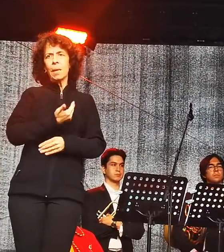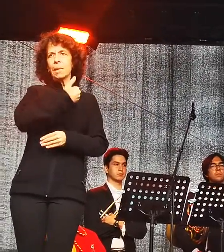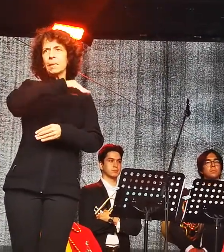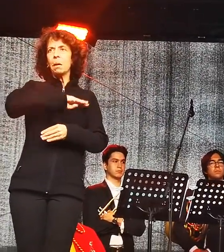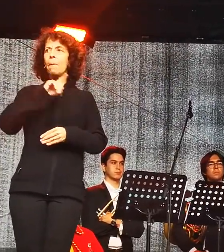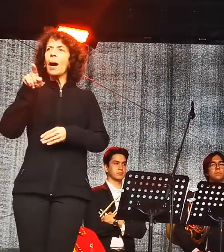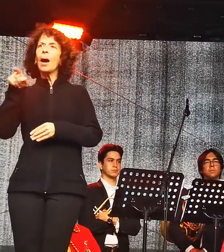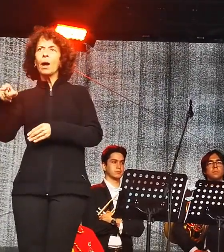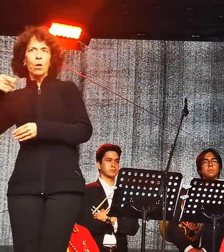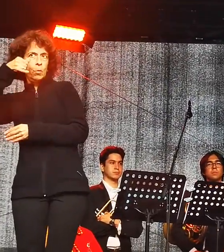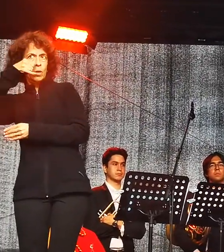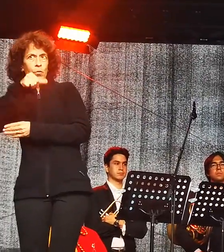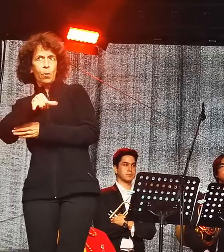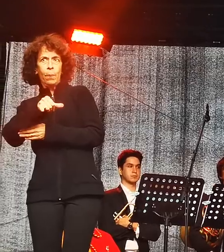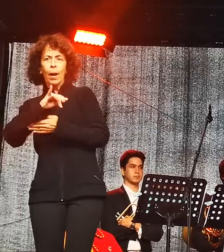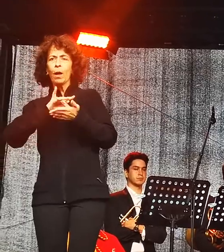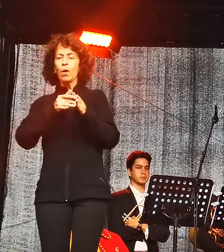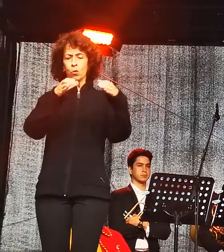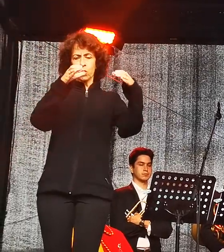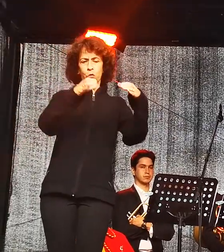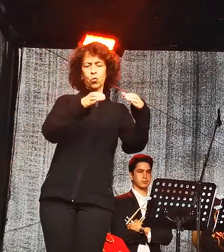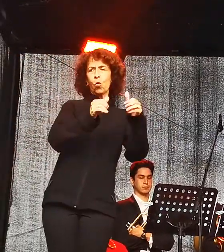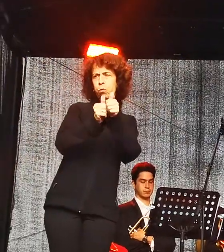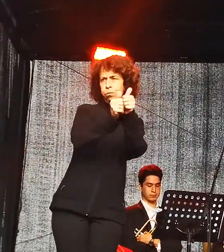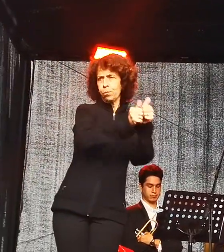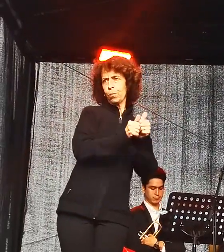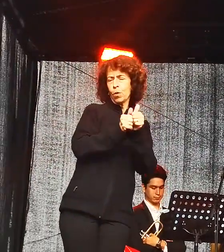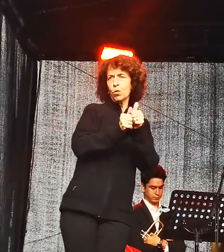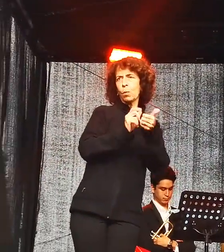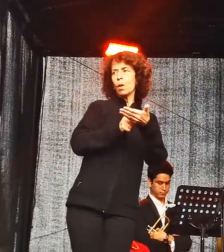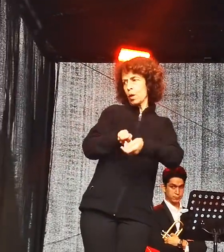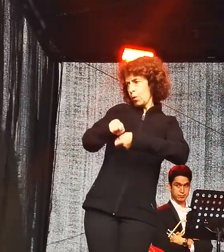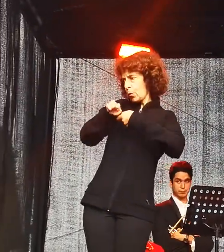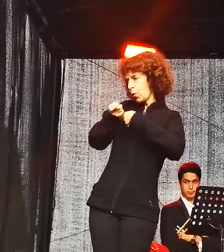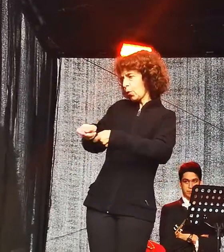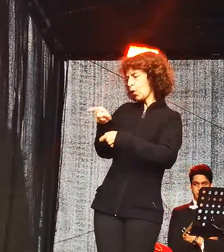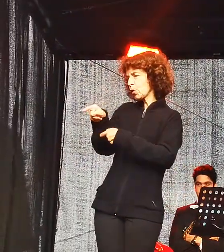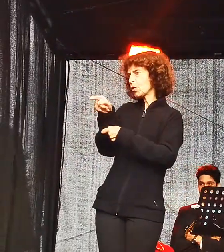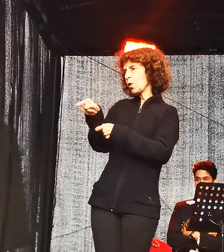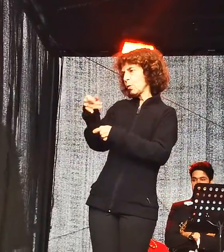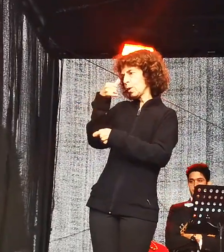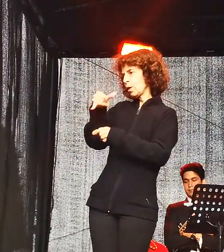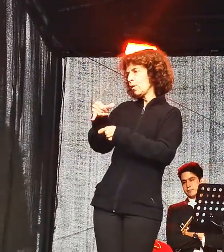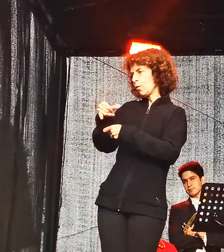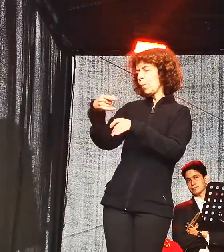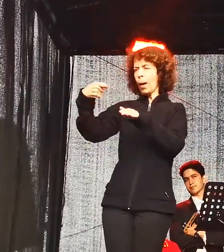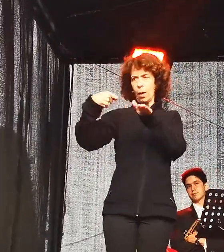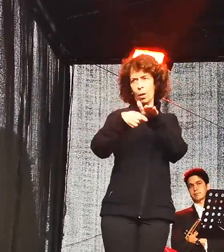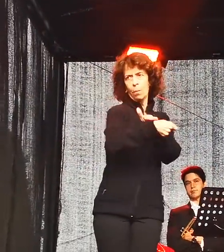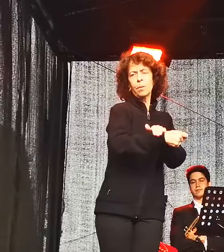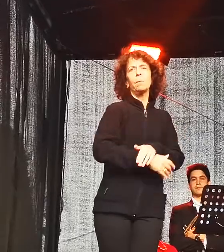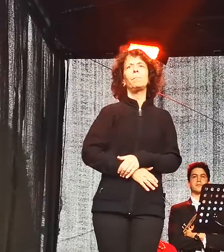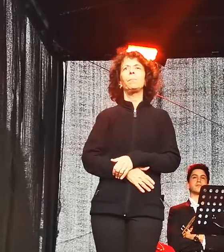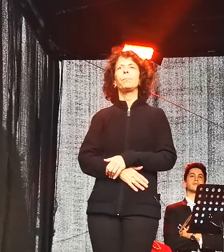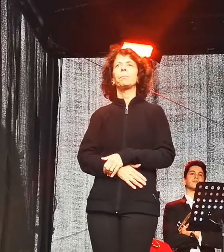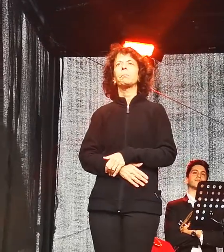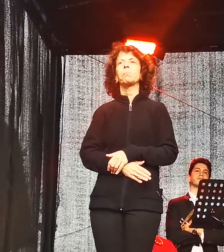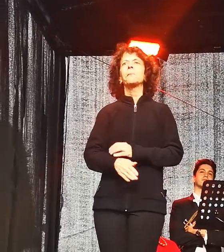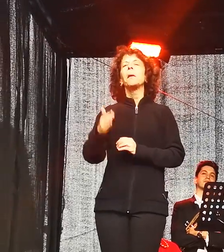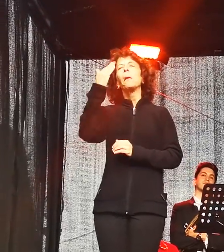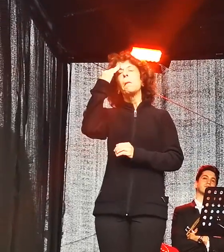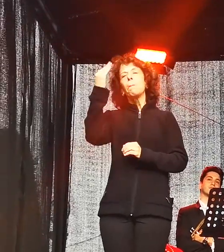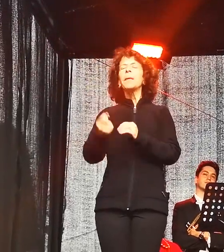de son obstination, tous les confédérés sont tenus de contraindre à réparation le récalcitrant. Et surgisse